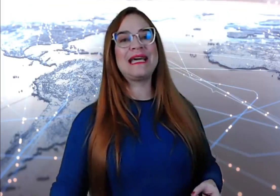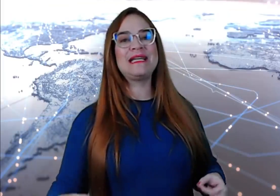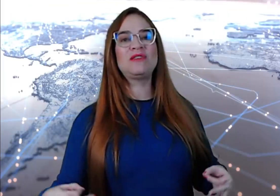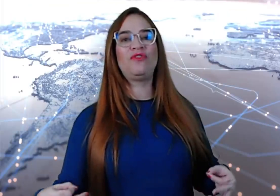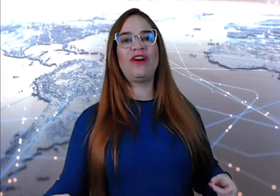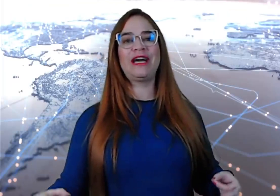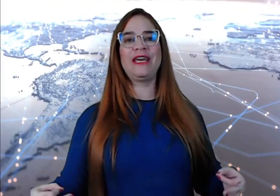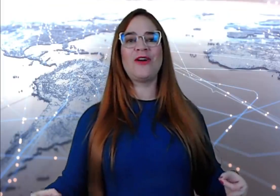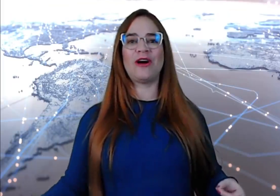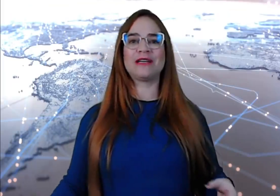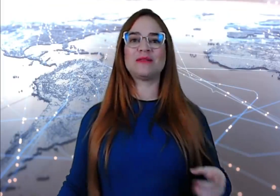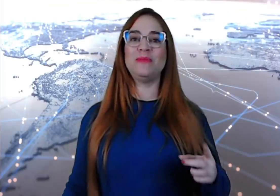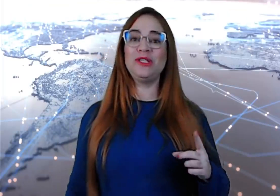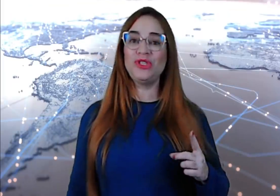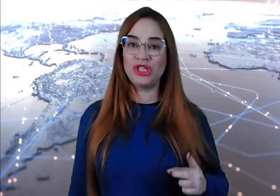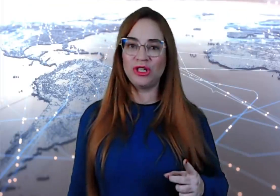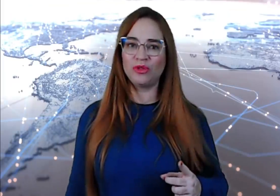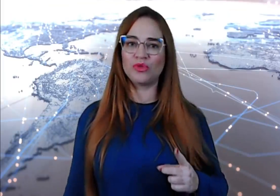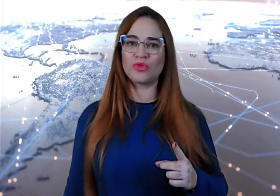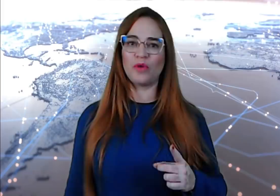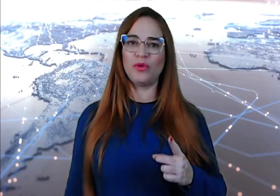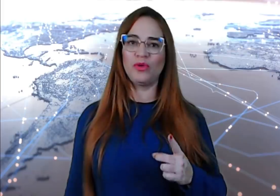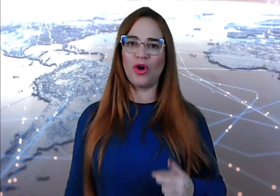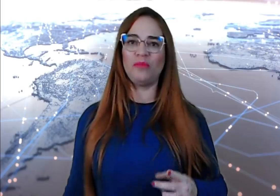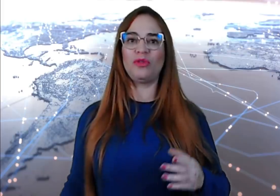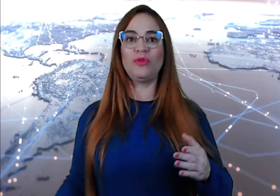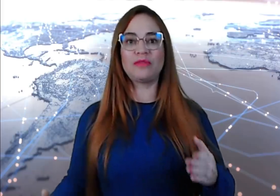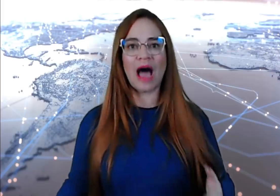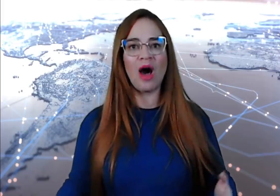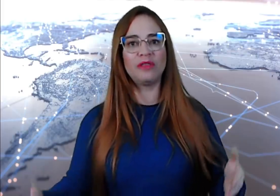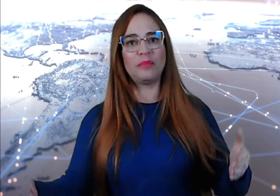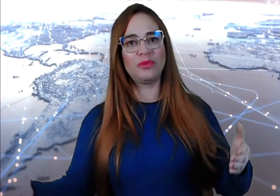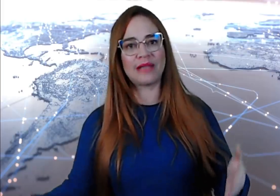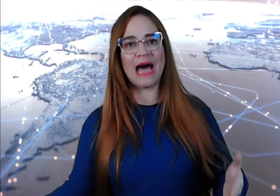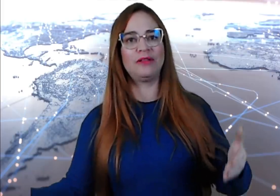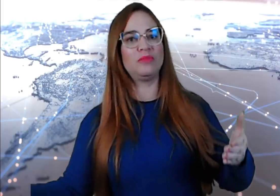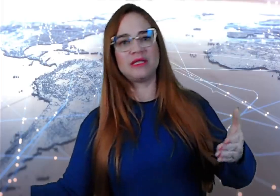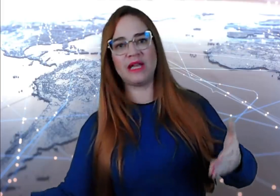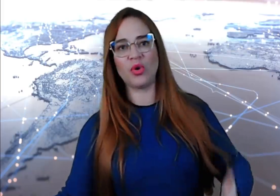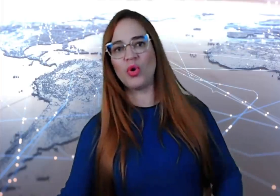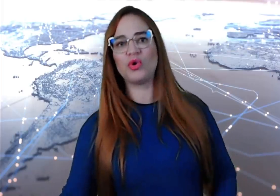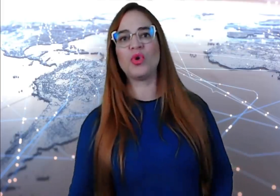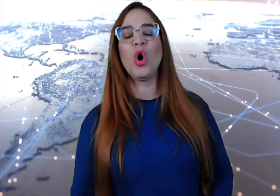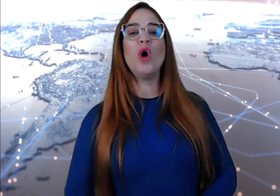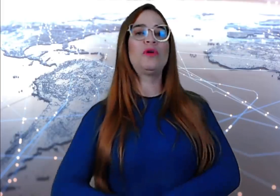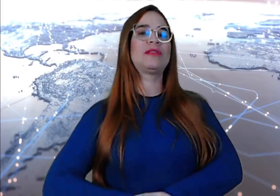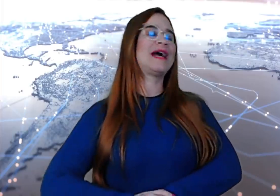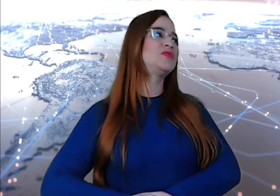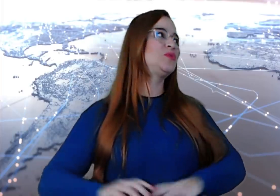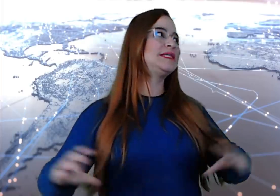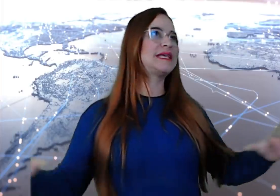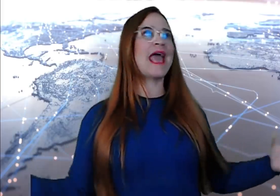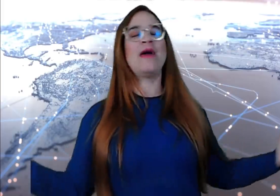6 fucking horas mentindo sobre o nome do tal deputado misterioso por trás de um esquema